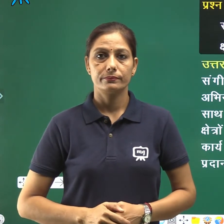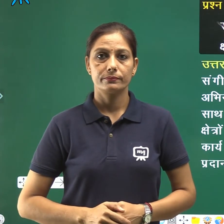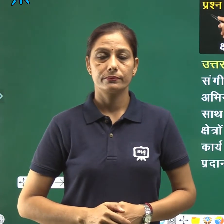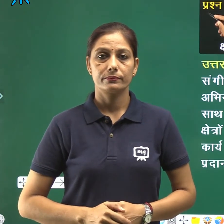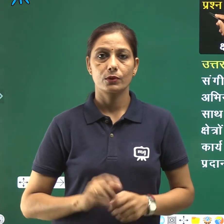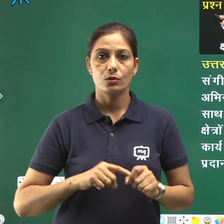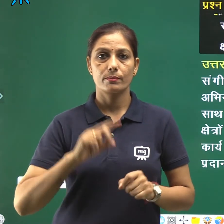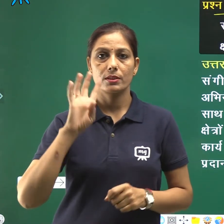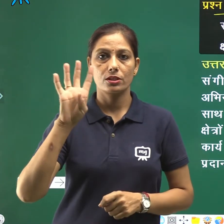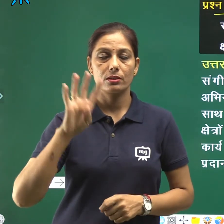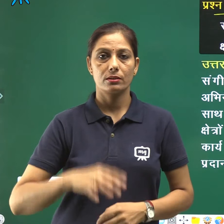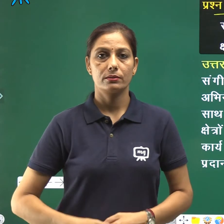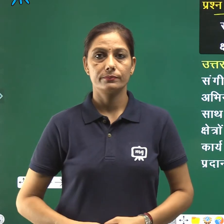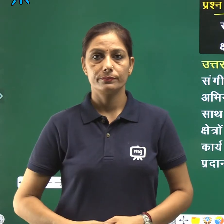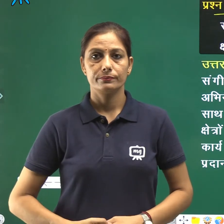प्रश्न 4,